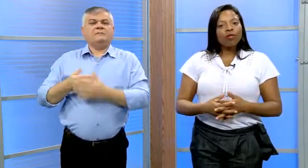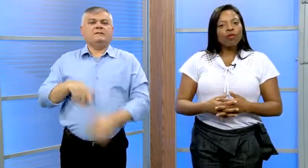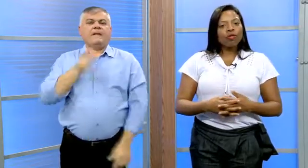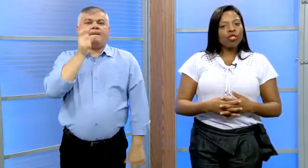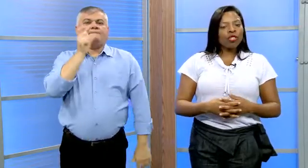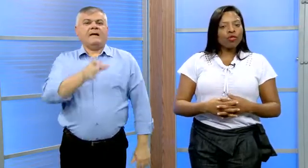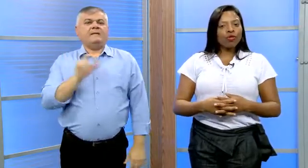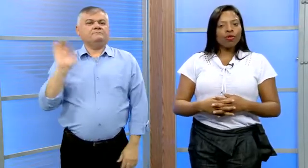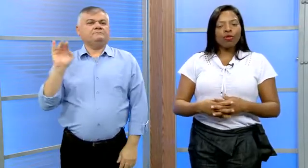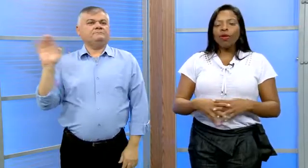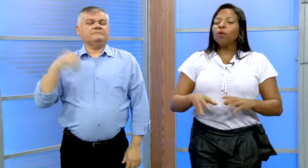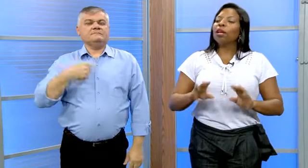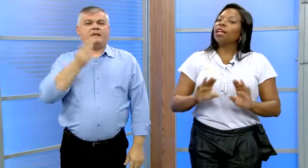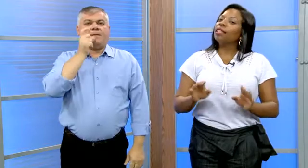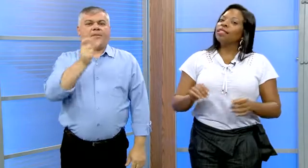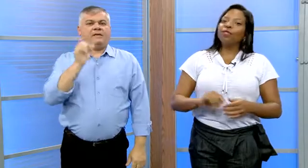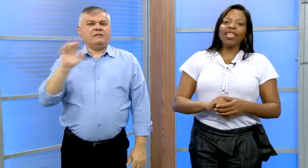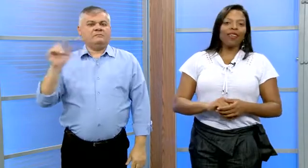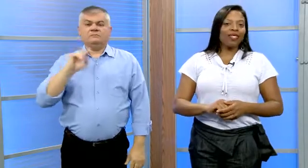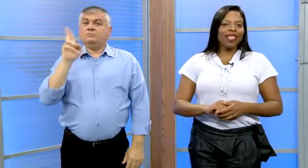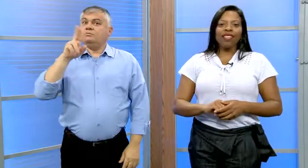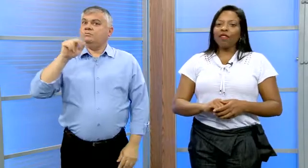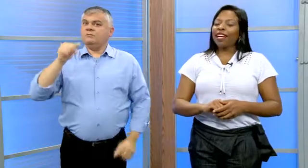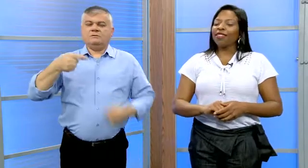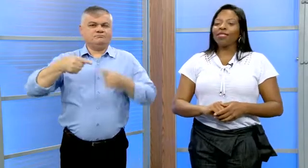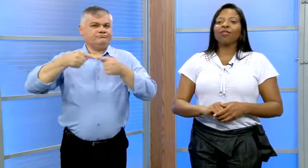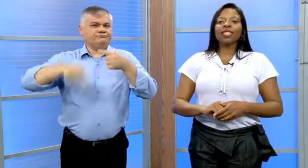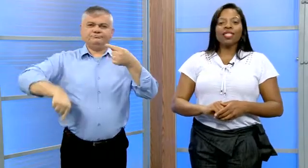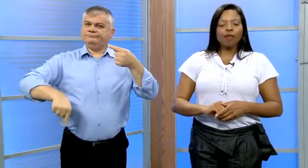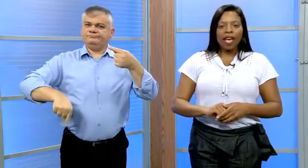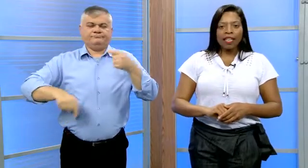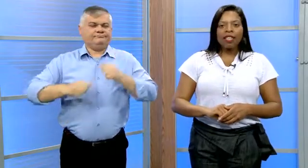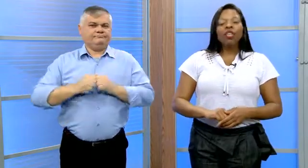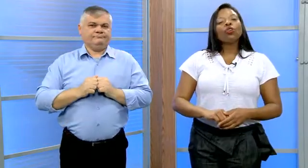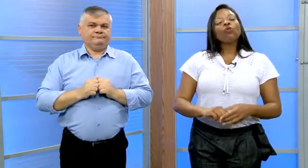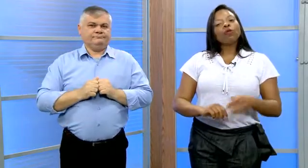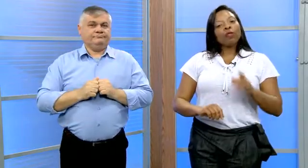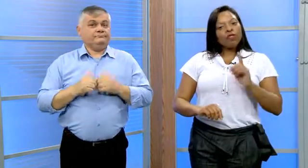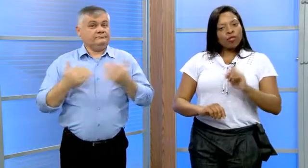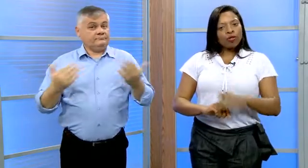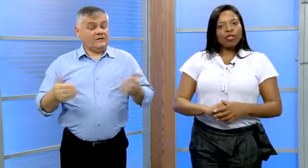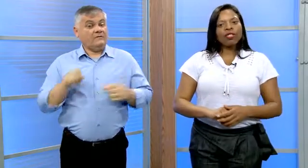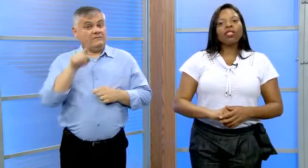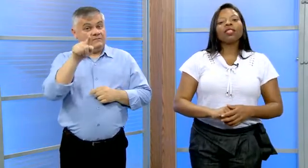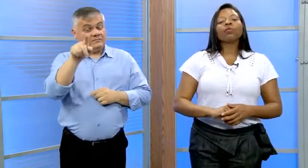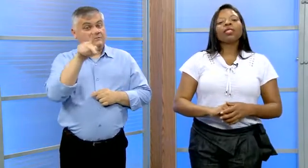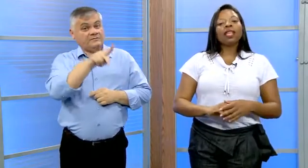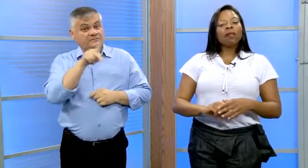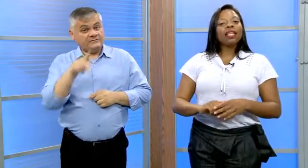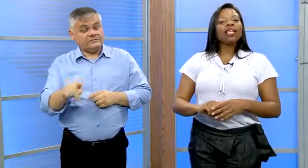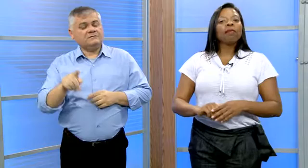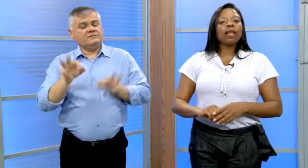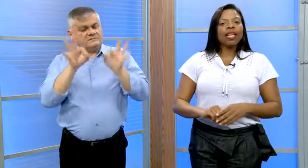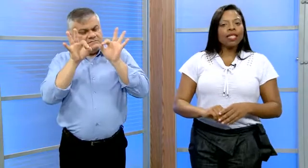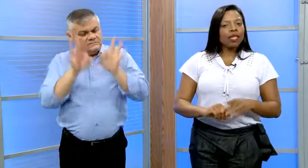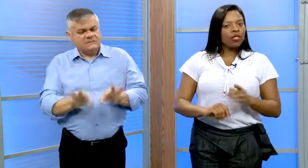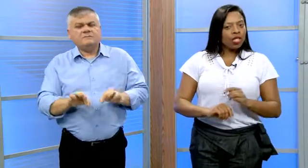com o sujeito surdo, para ele não terá o significado que você espera. Como professores, nós temos sempre que lembrar dessas